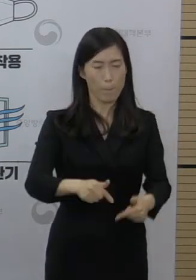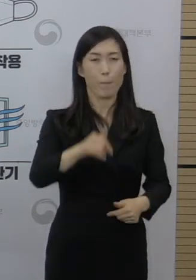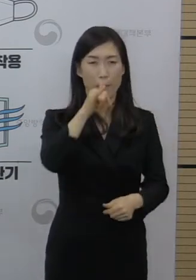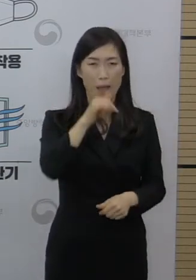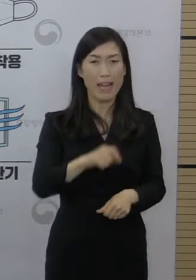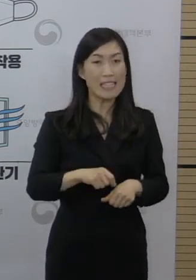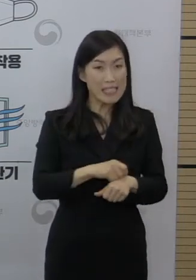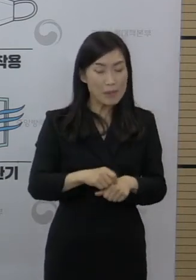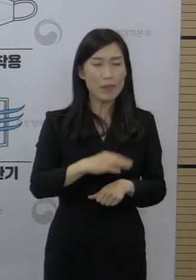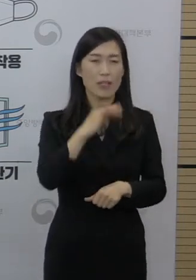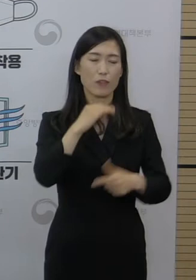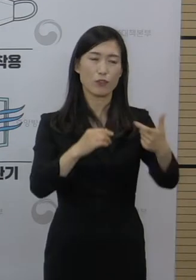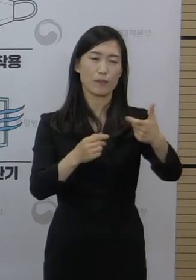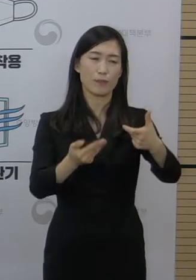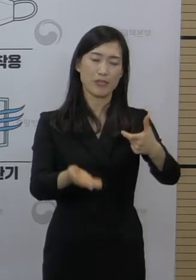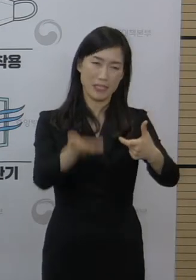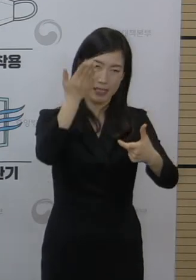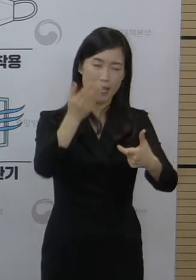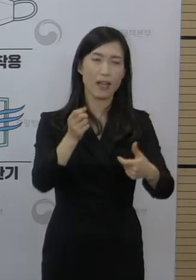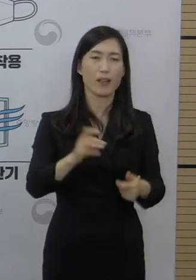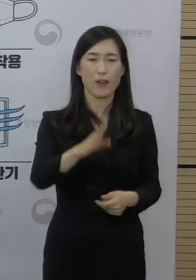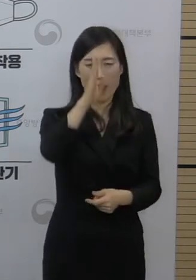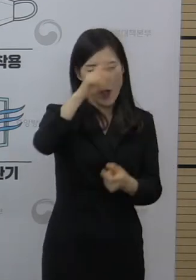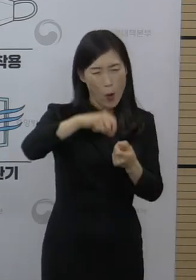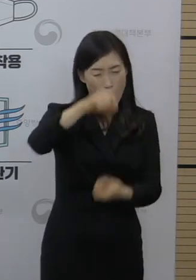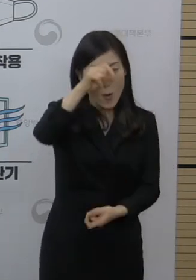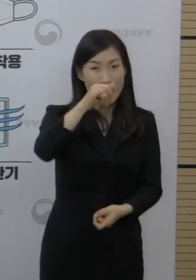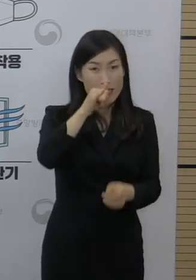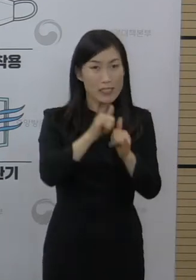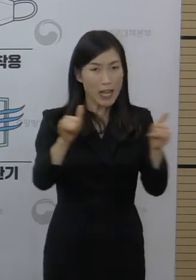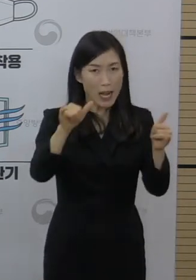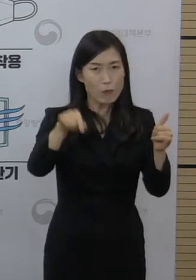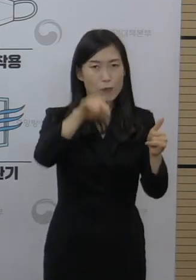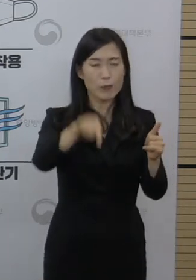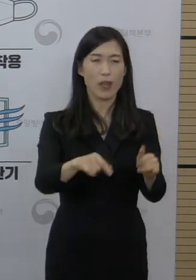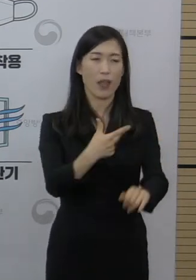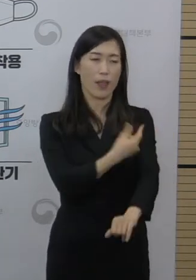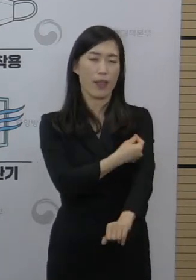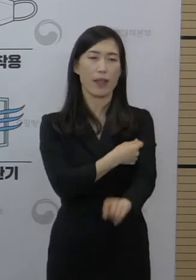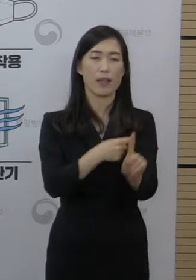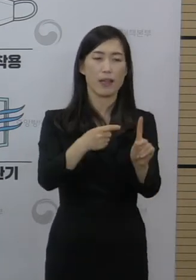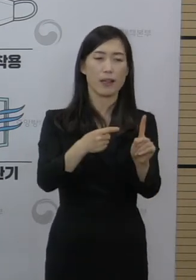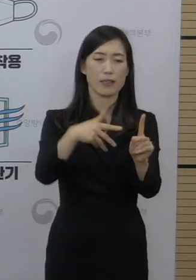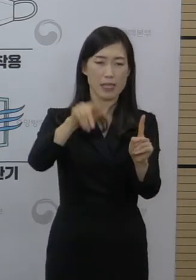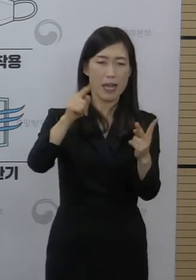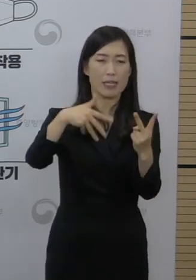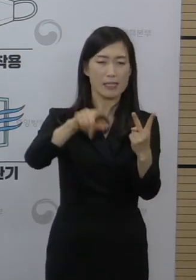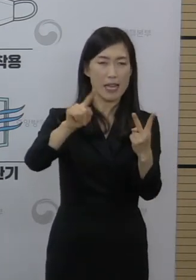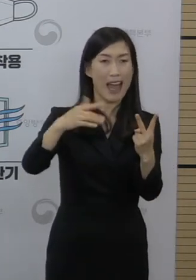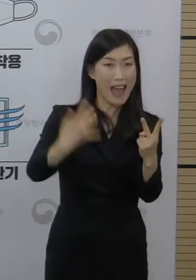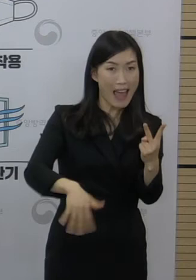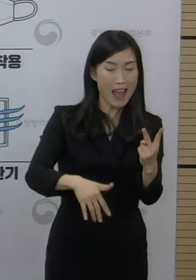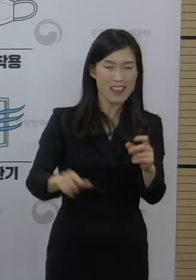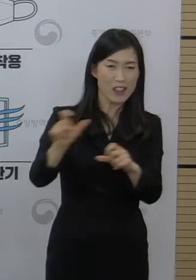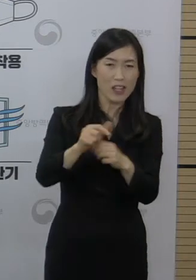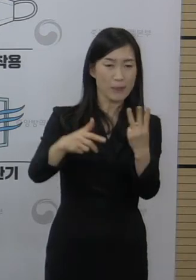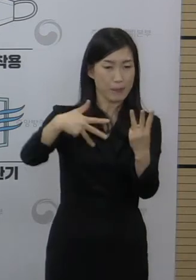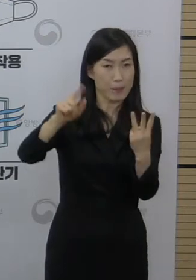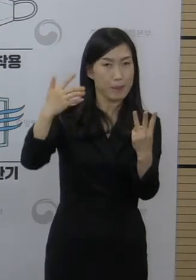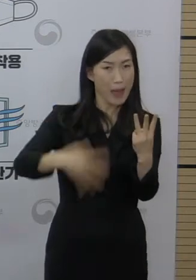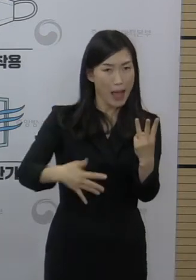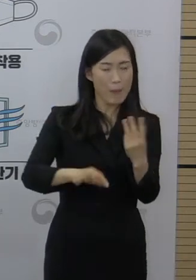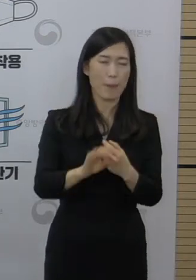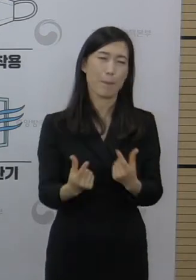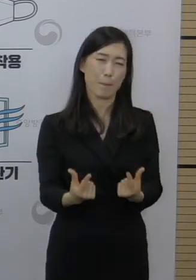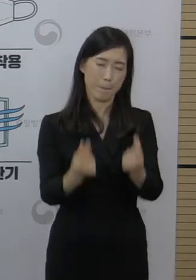이상 어르신들과 기저 질환 자 중에 아직까지 1 2차 또는 3차 접종을 받지 않으신 분들은 신속하게